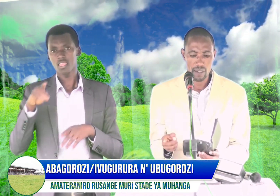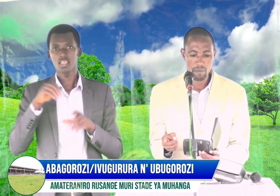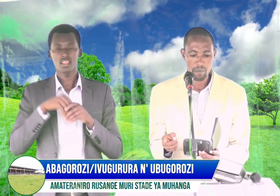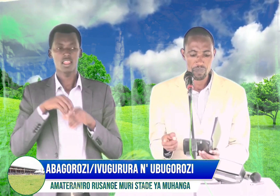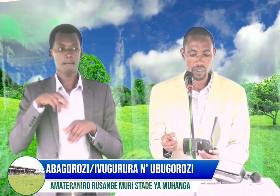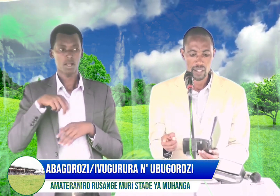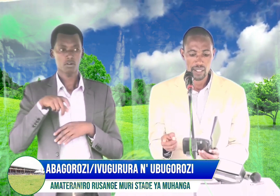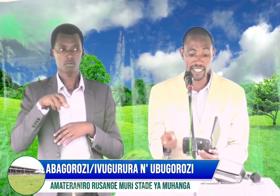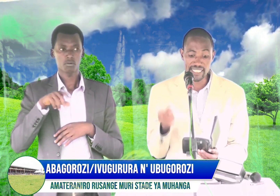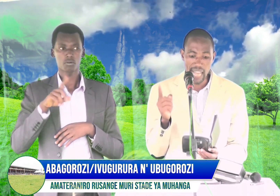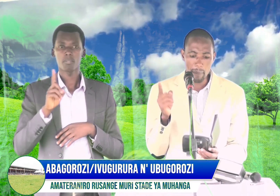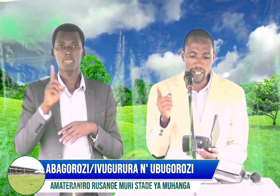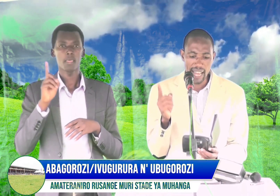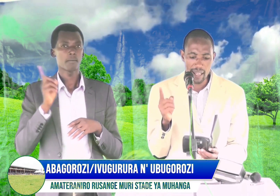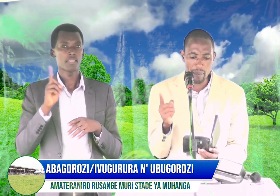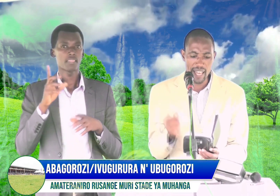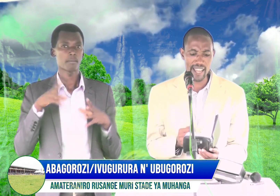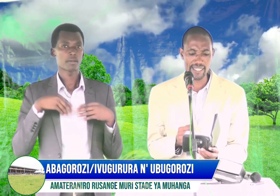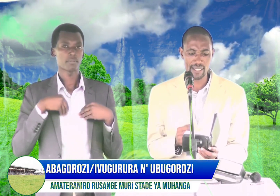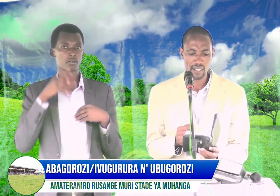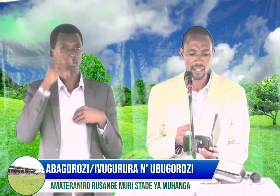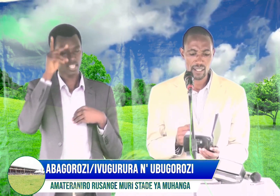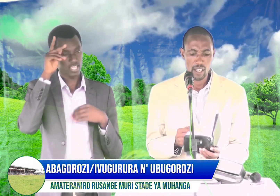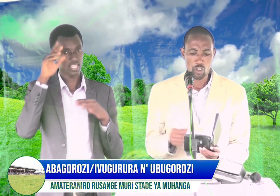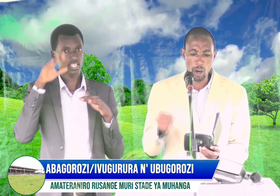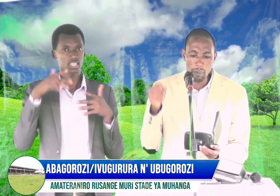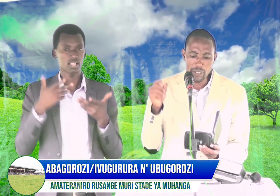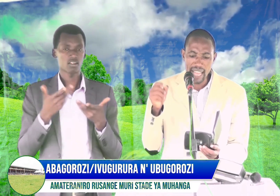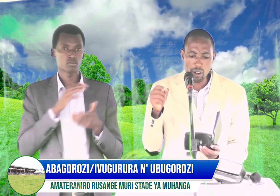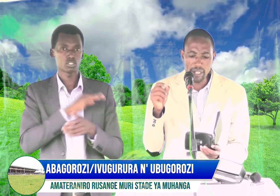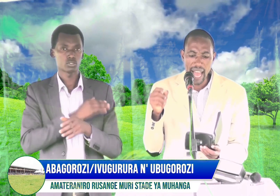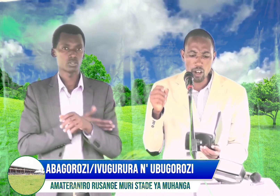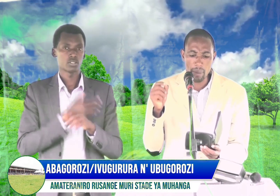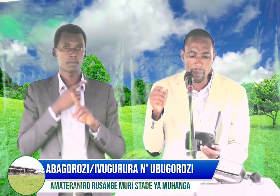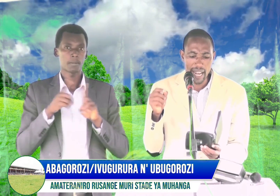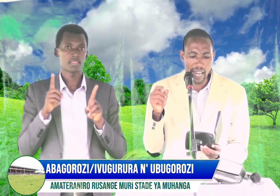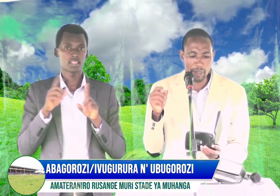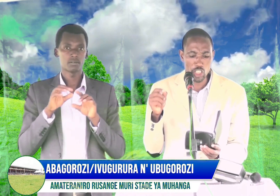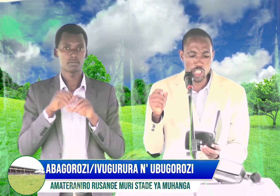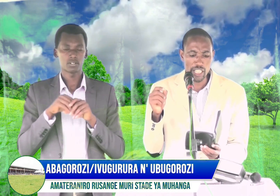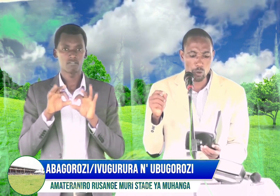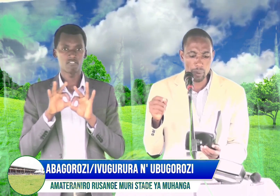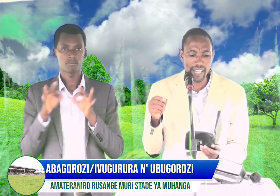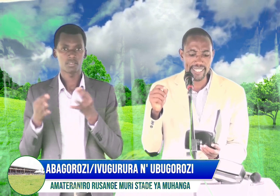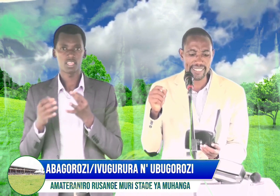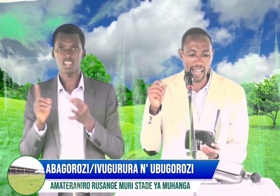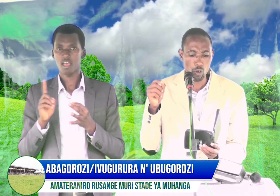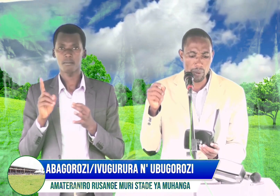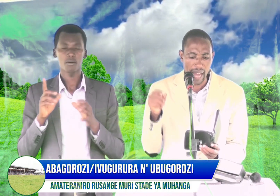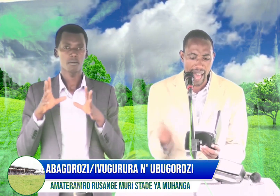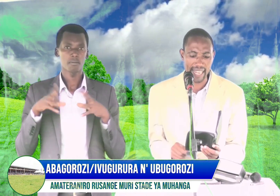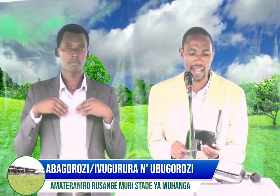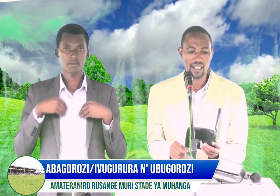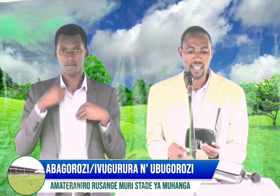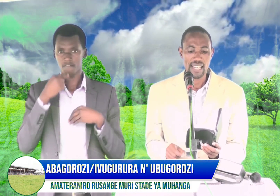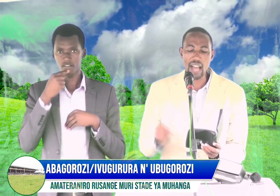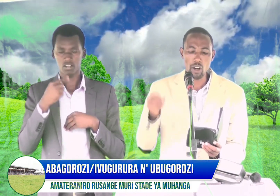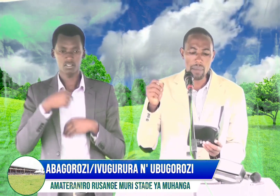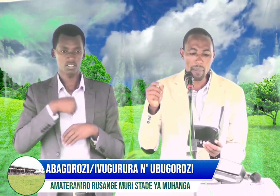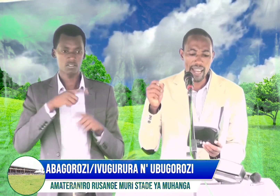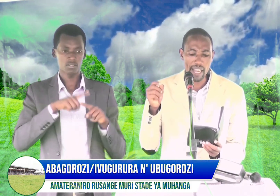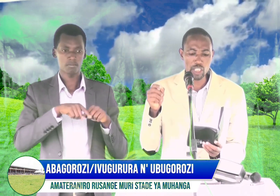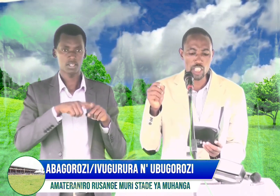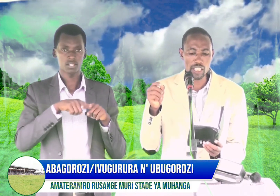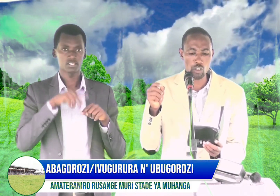ubushobozi. Iri jambo riraremereye ngo mu muryango ntago bemerana bishingiye ku bwenge cyangwa uburanga,